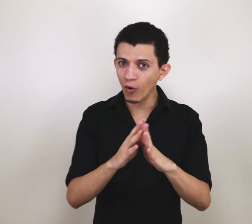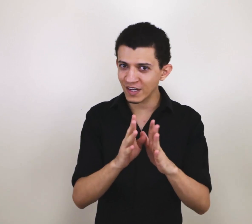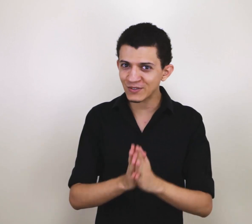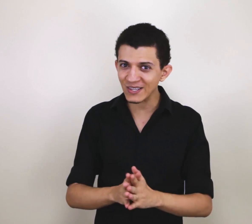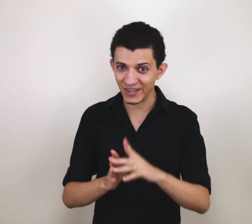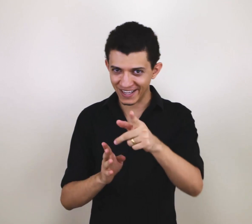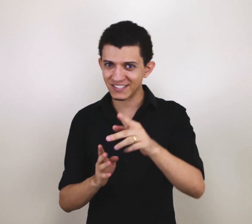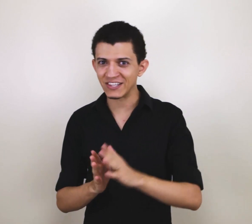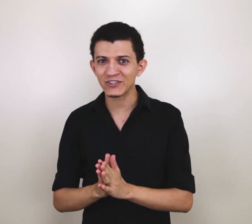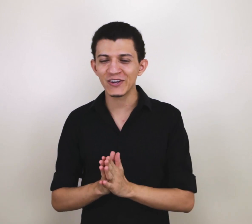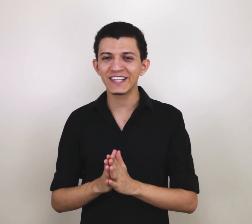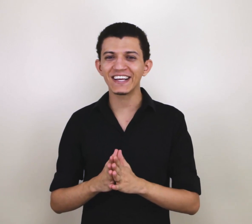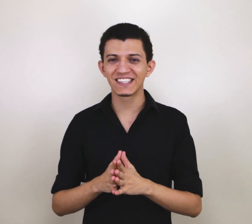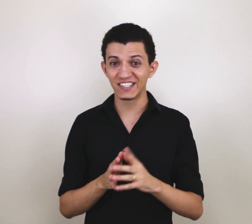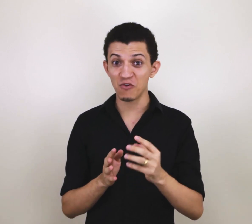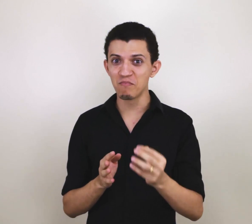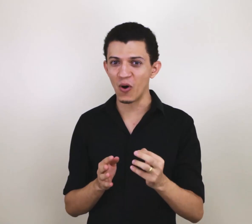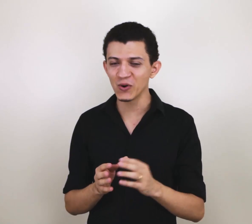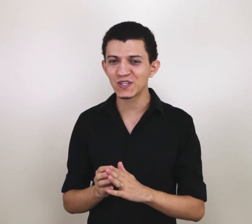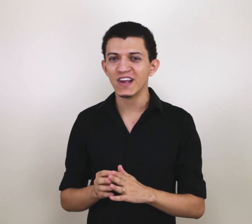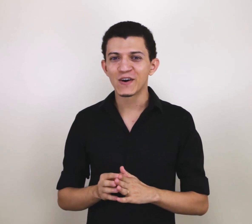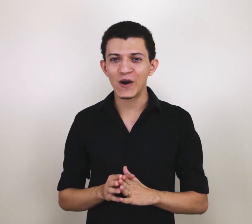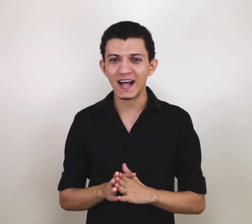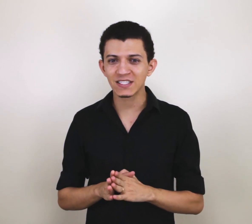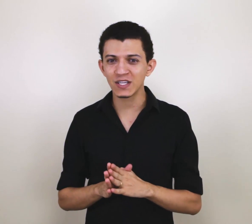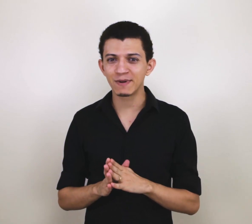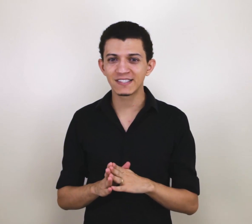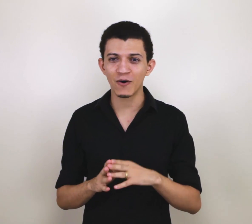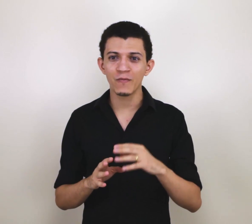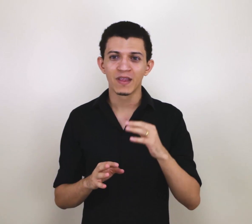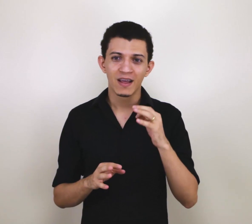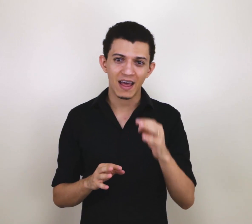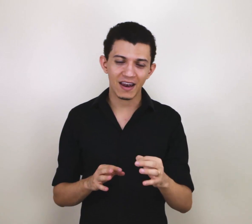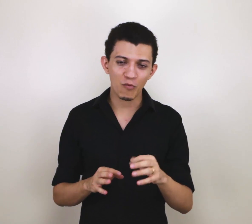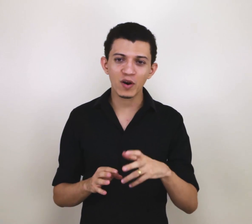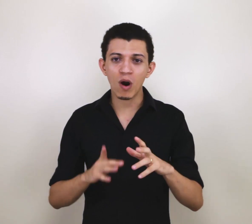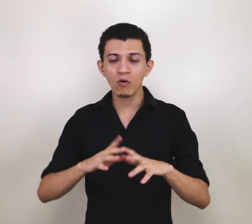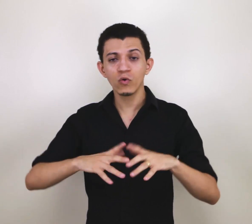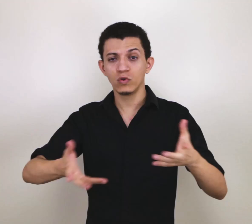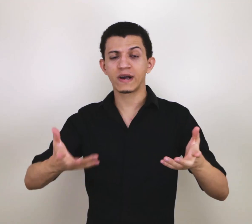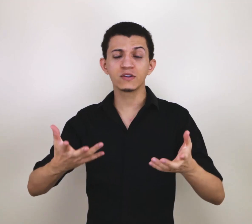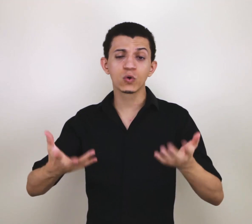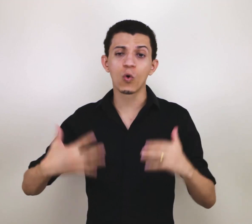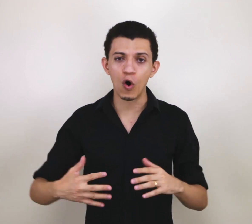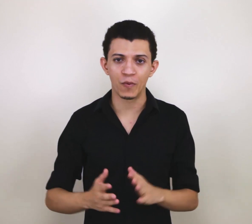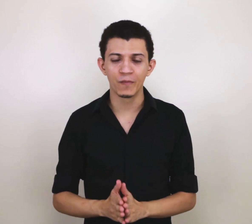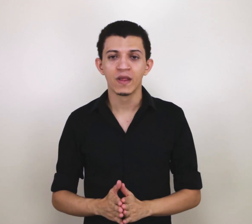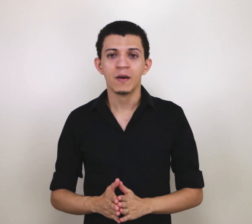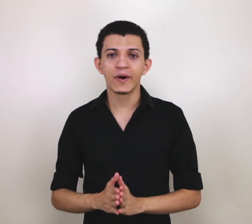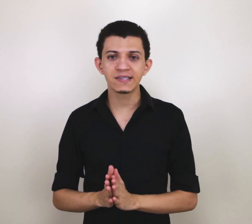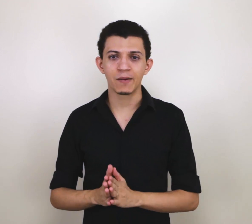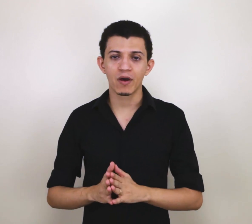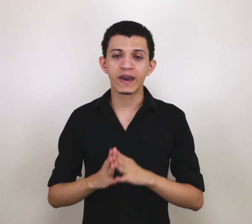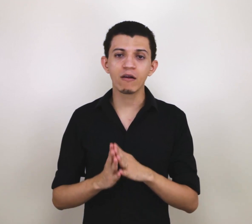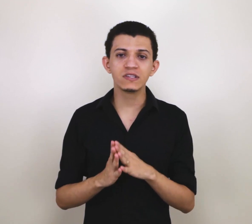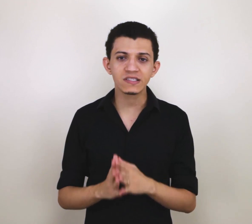outra situação, que essa situação é interessante, é um bônus com relação à expressão não manual no caso do corpo. Por exemplo, eu quero